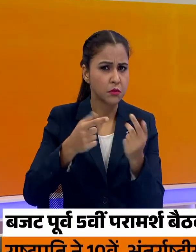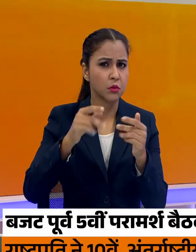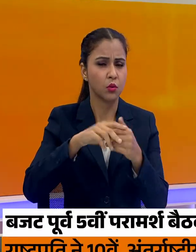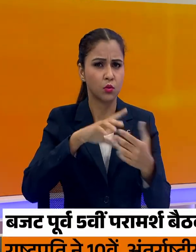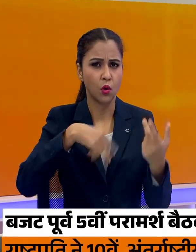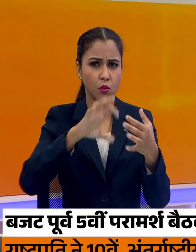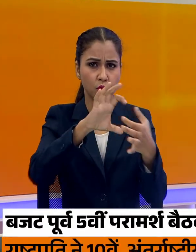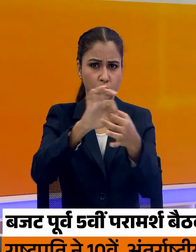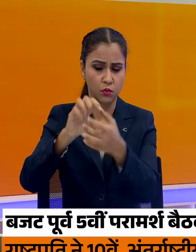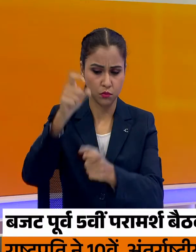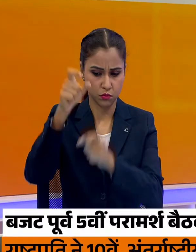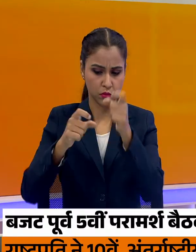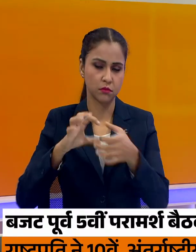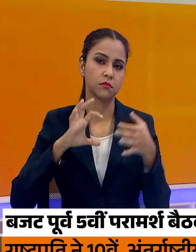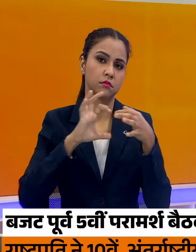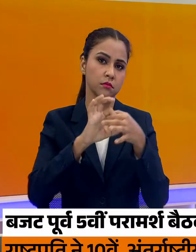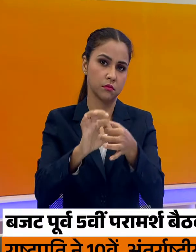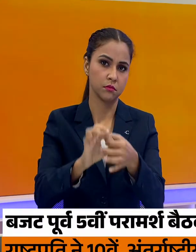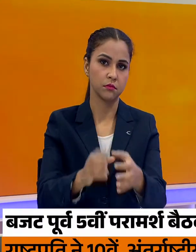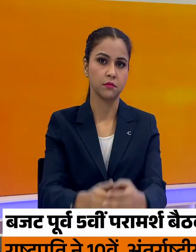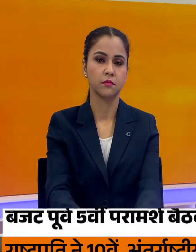हुए शामिल।